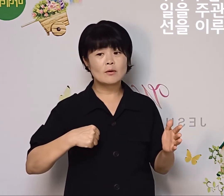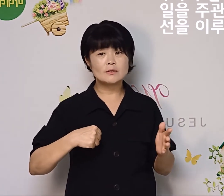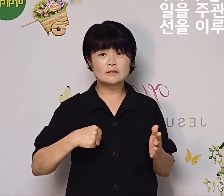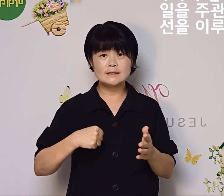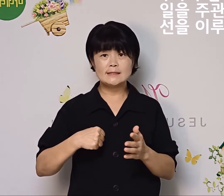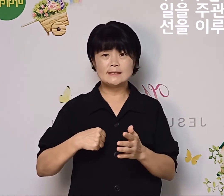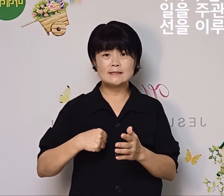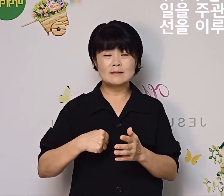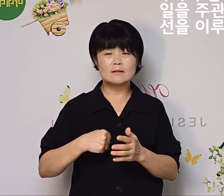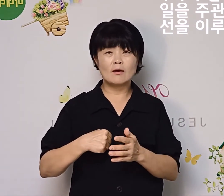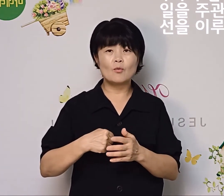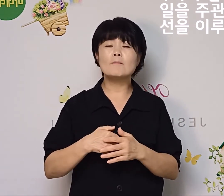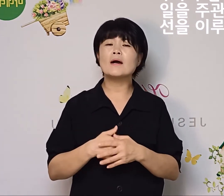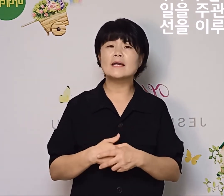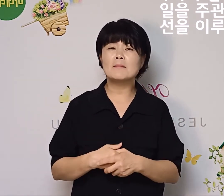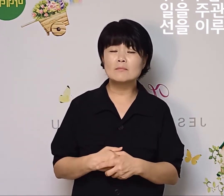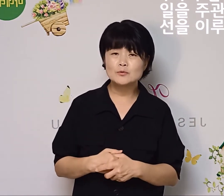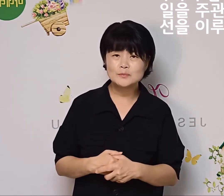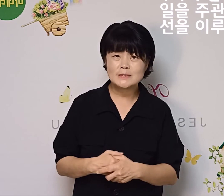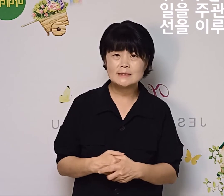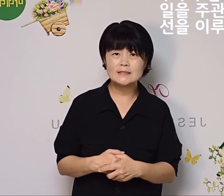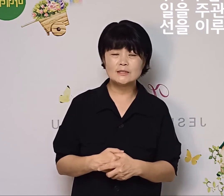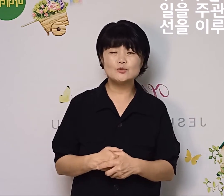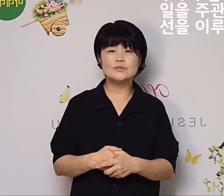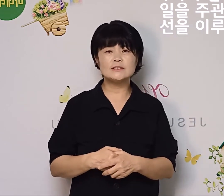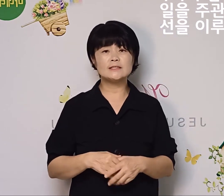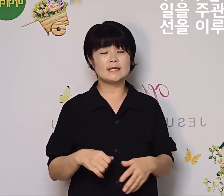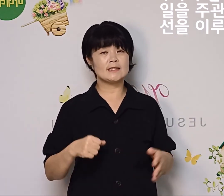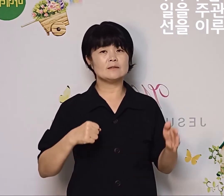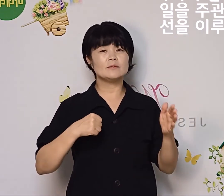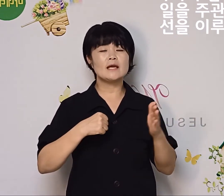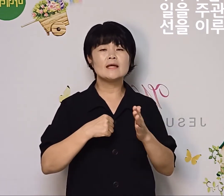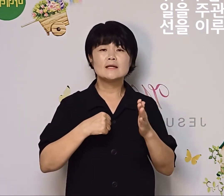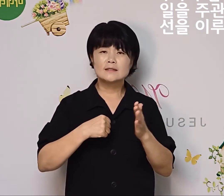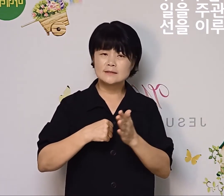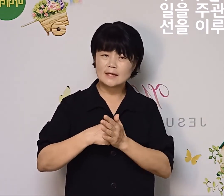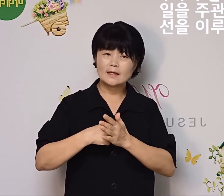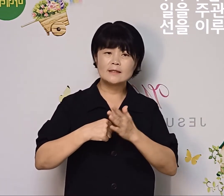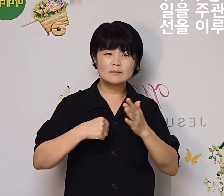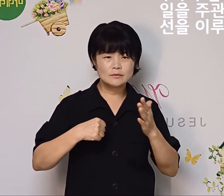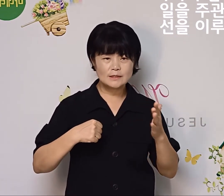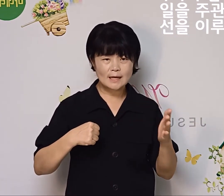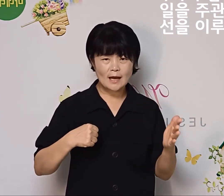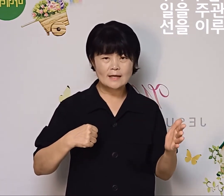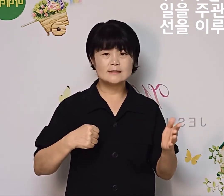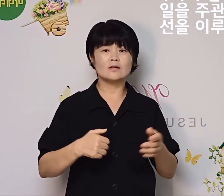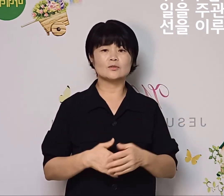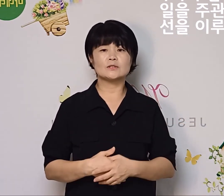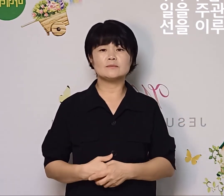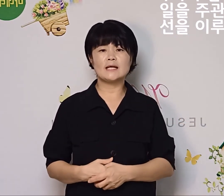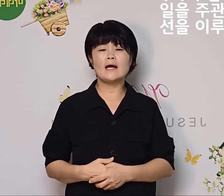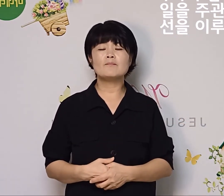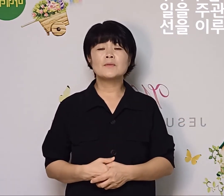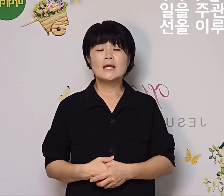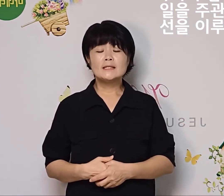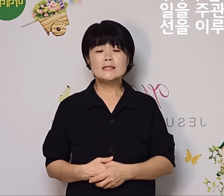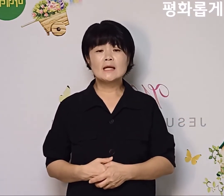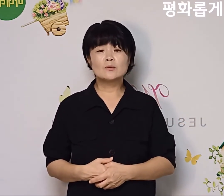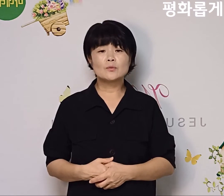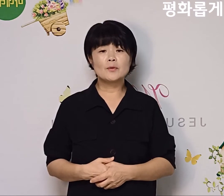거기서 원망에만 품지 않는 이유는 그랬기 때문에 끝에 때문이라를 넣어줬습니다. 이 하루도